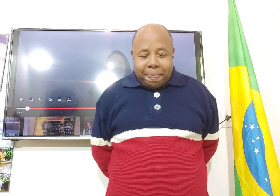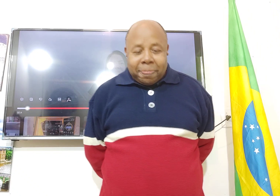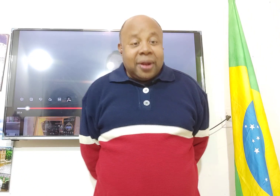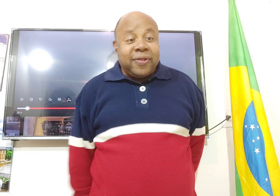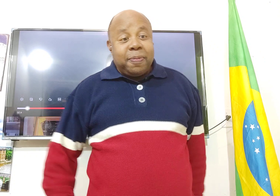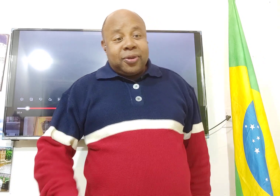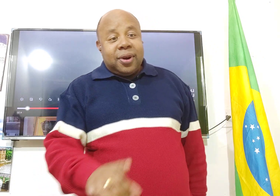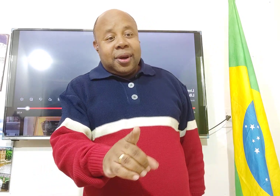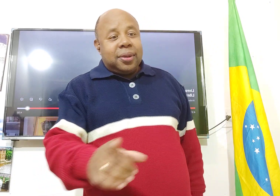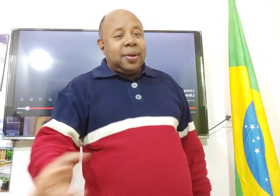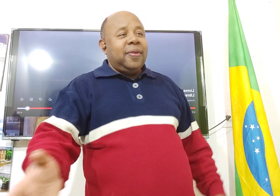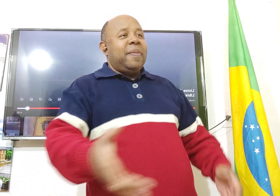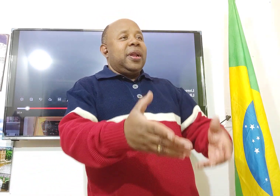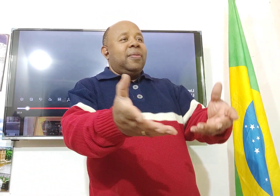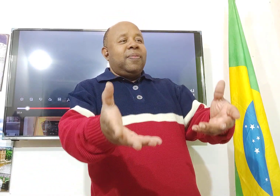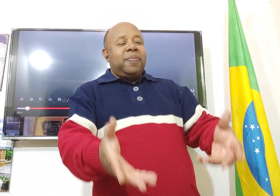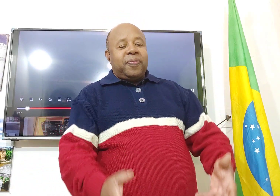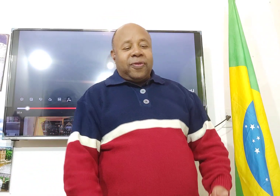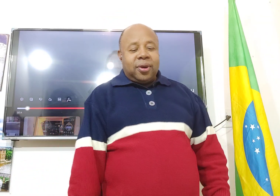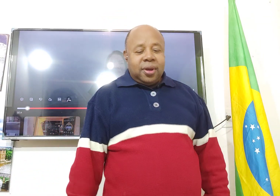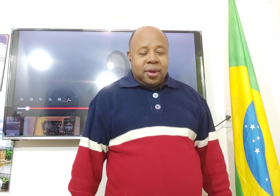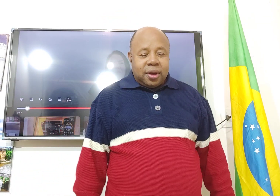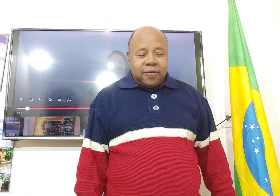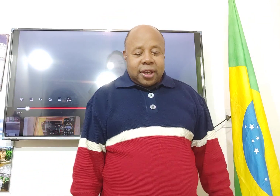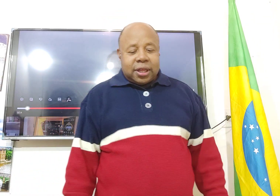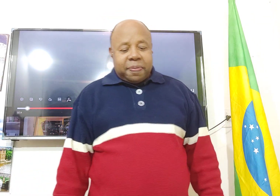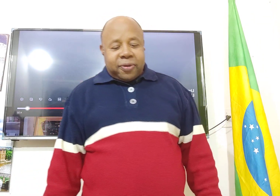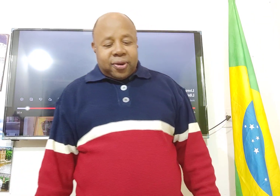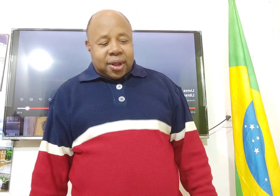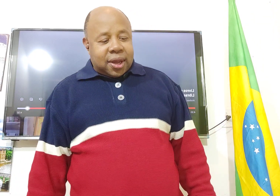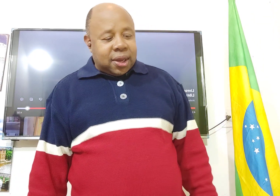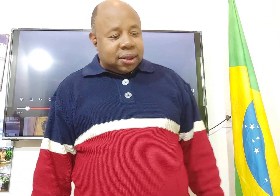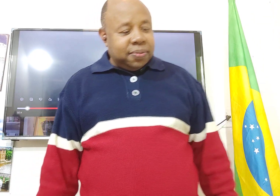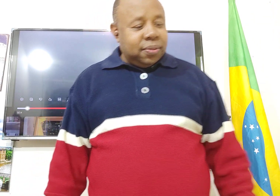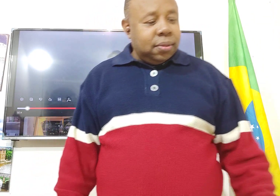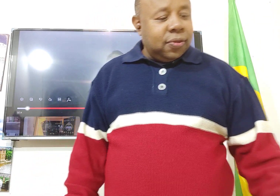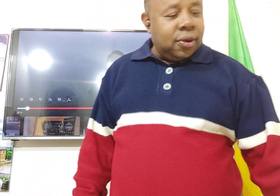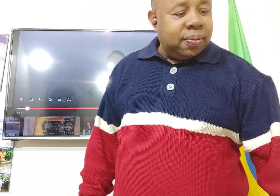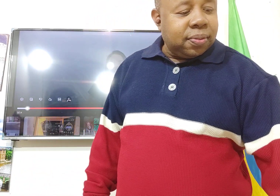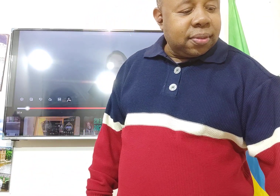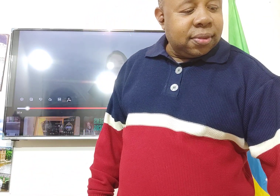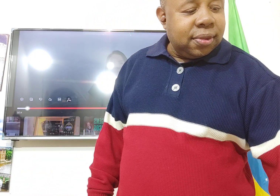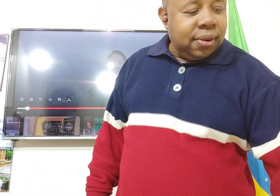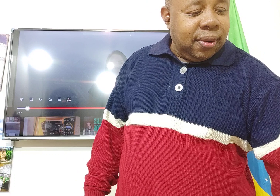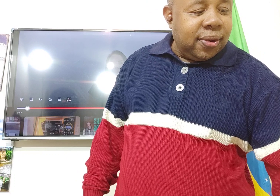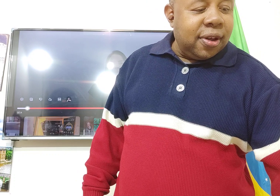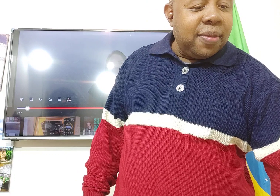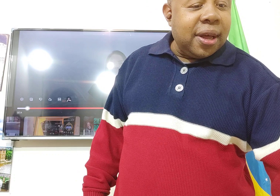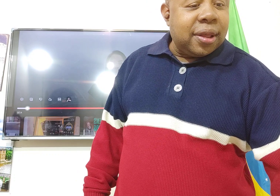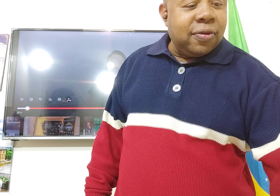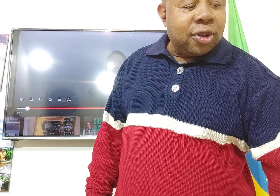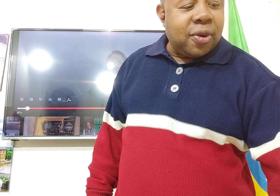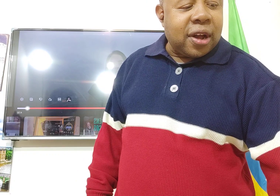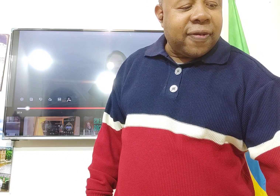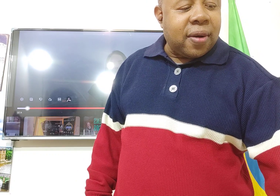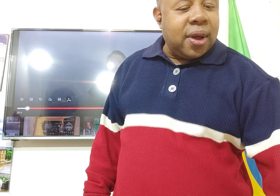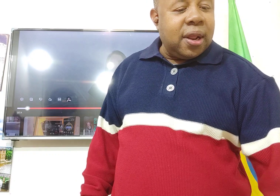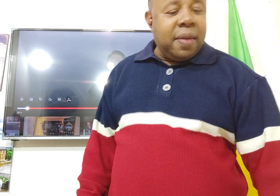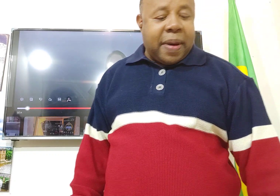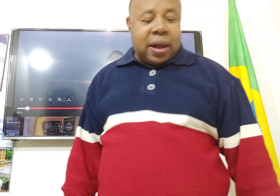Mas não fala pro pastor Nelson, senão ele vai mandar pra fora. Ele vai tirar pra fora da igreja. Viu? Inclusive amanhã cedo eu vou tomar um café com ele, ele nem paga